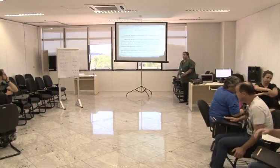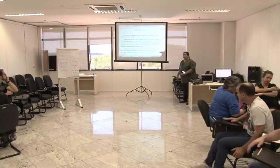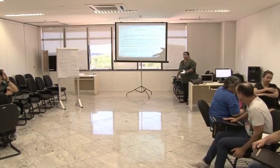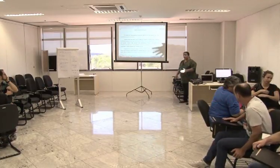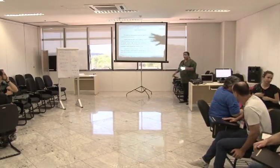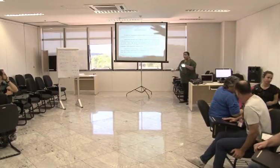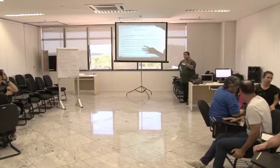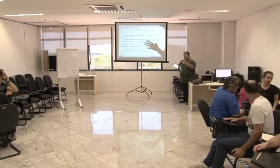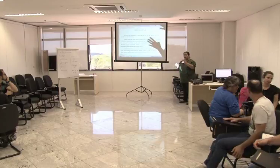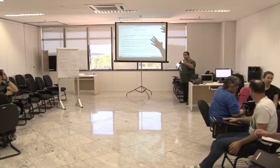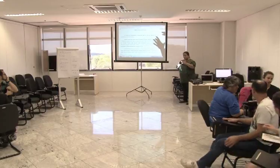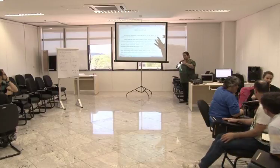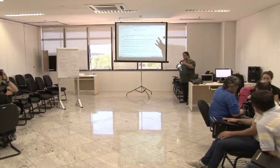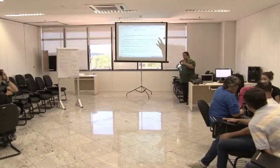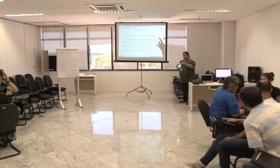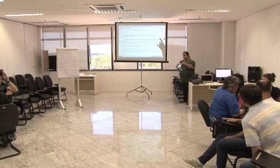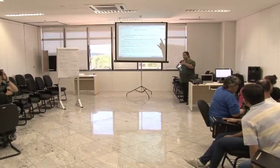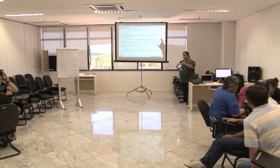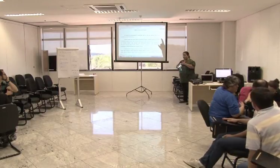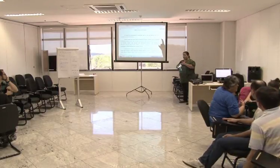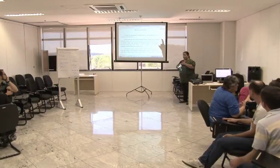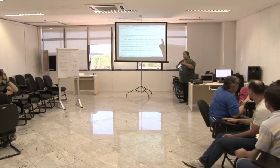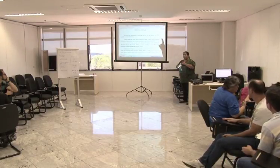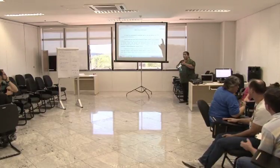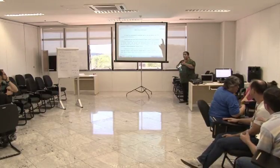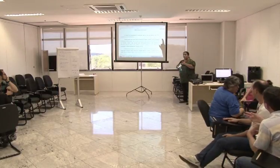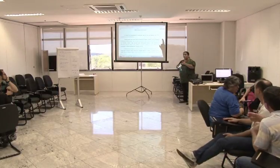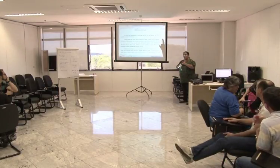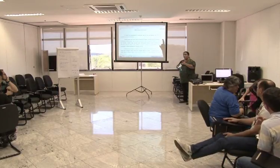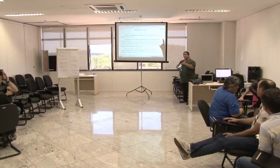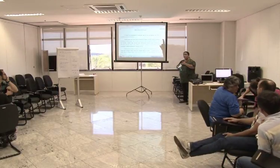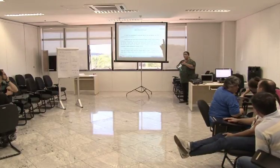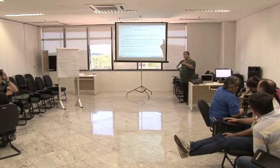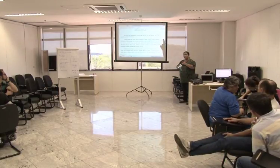Primeira coisa, eu vou incorporar. Qual o meu corpo que eu vou incorporar?